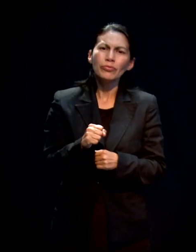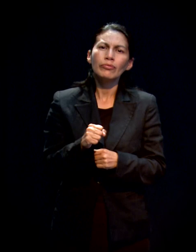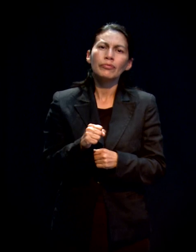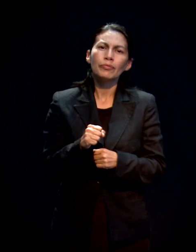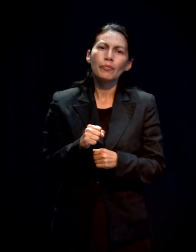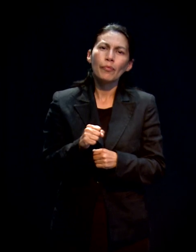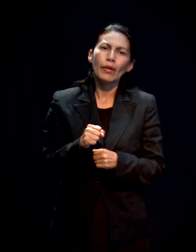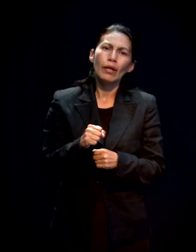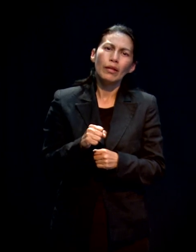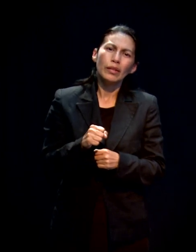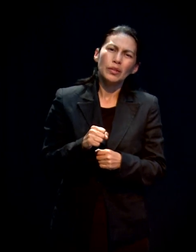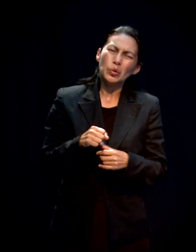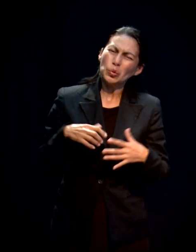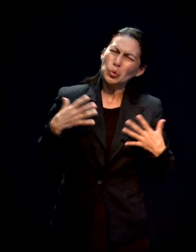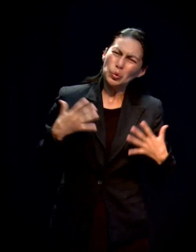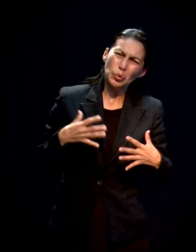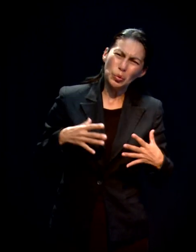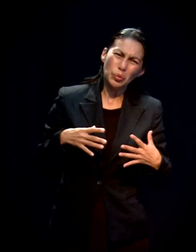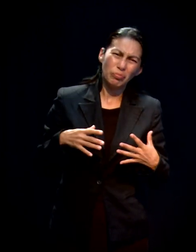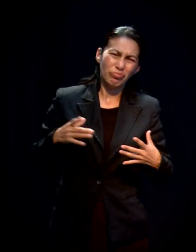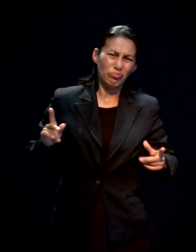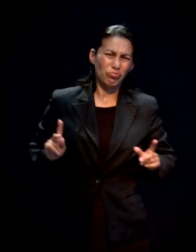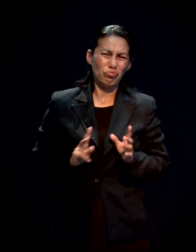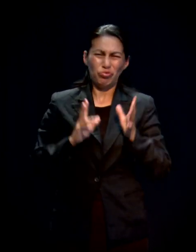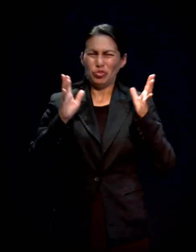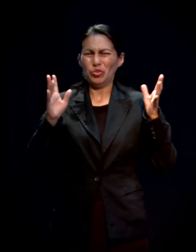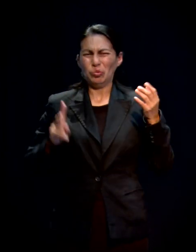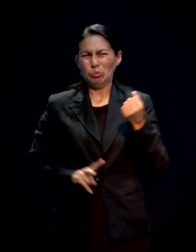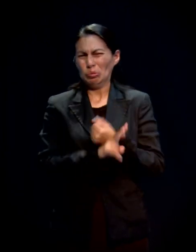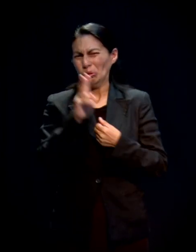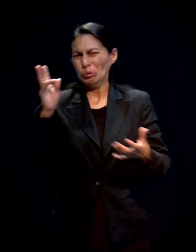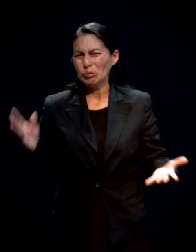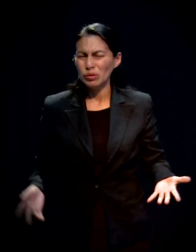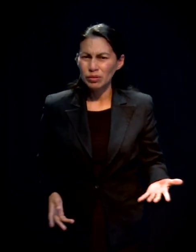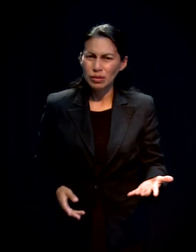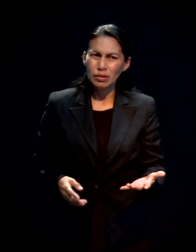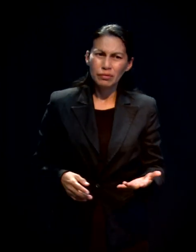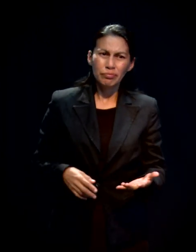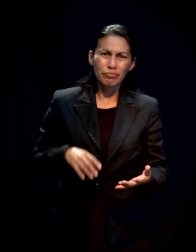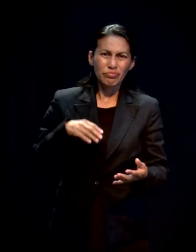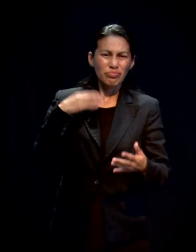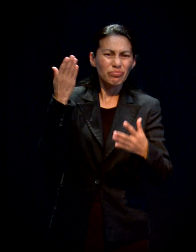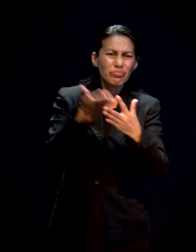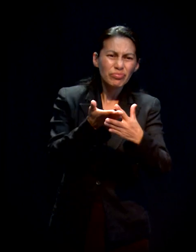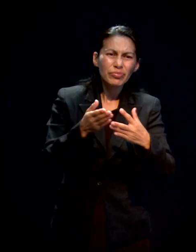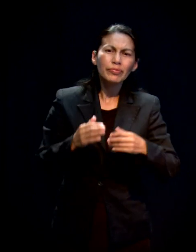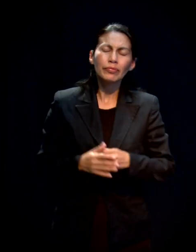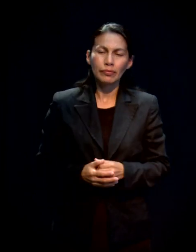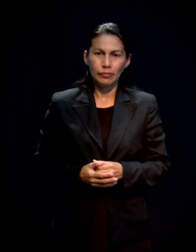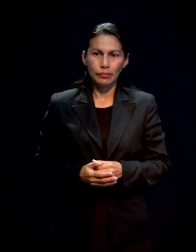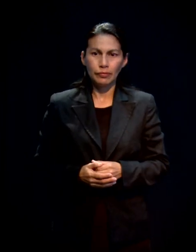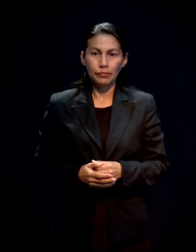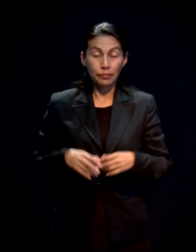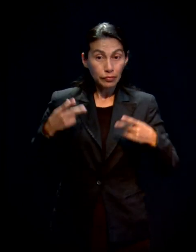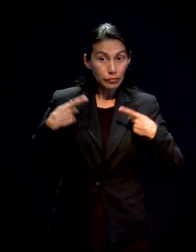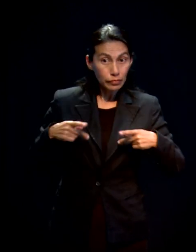perverso un malvado un violento asesino un criminal